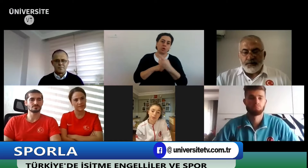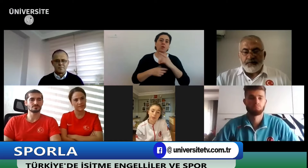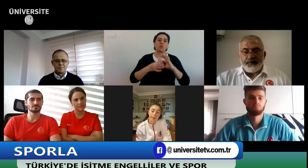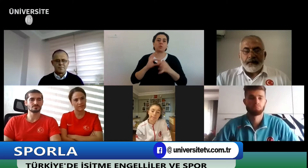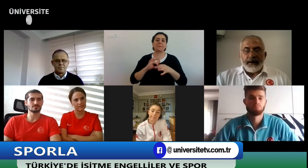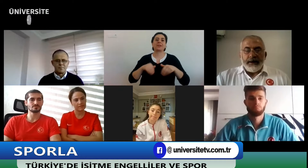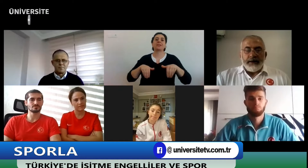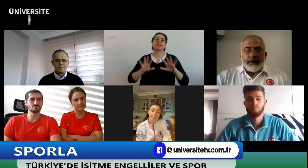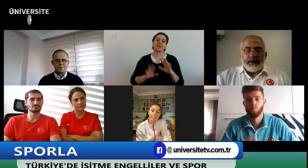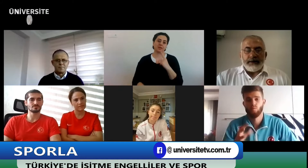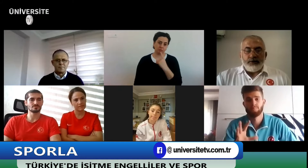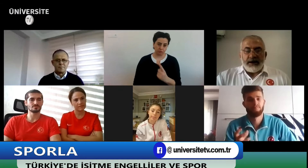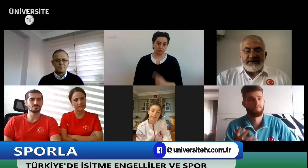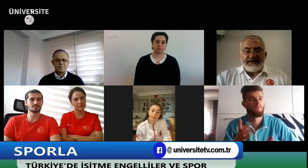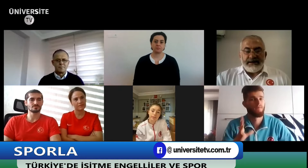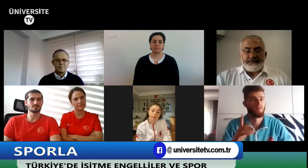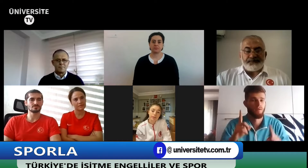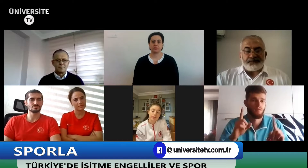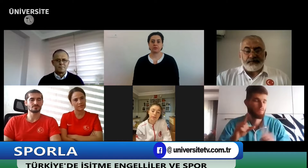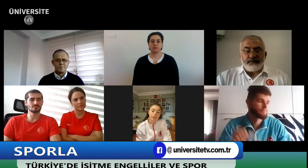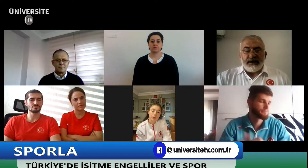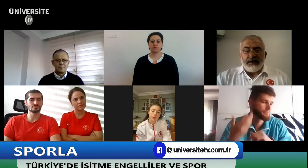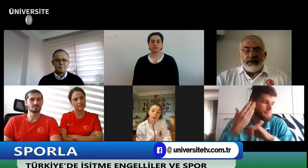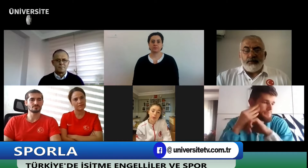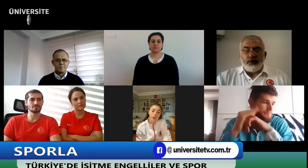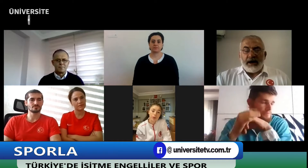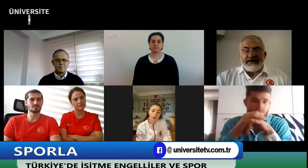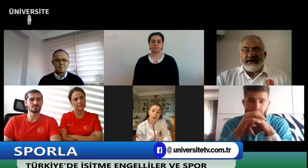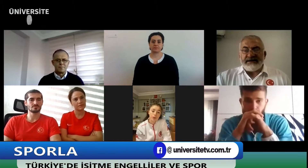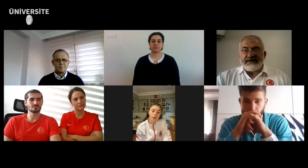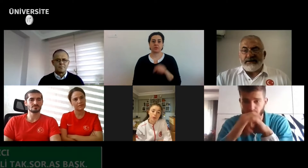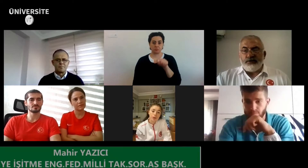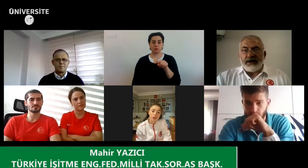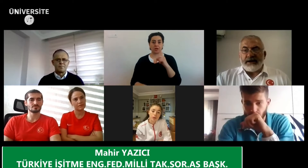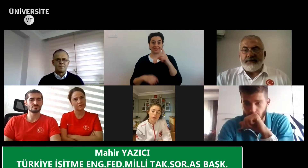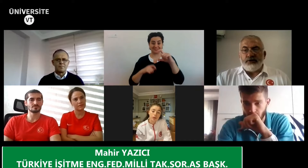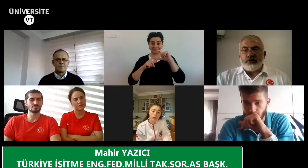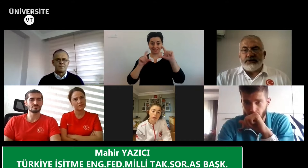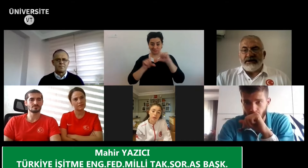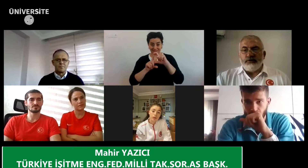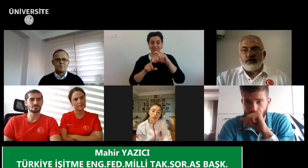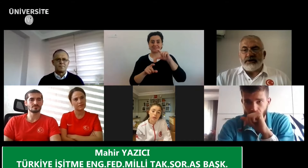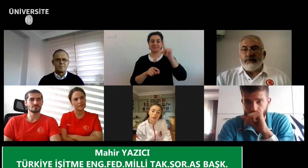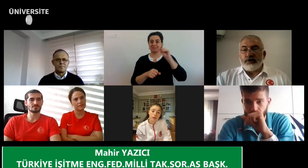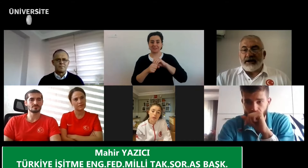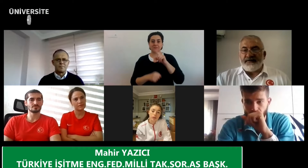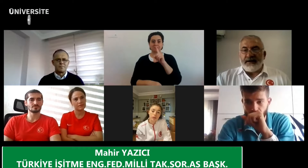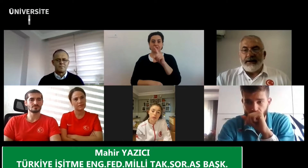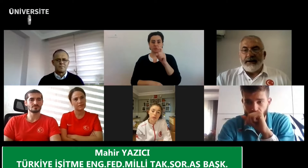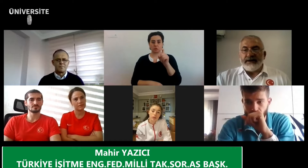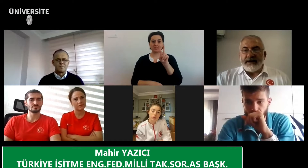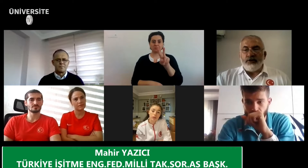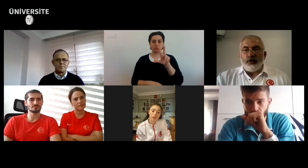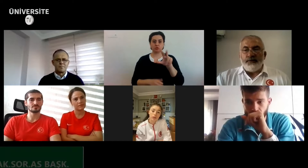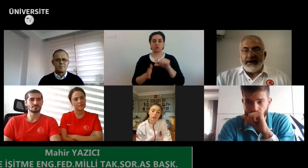branşlardan sayılıyoruz. Dolayısıyla bu ICST dünyada 1923'ten bu